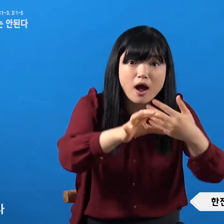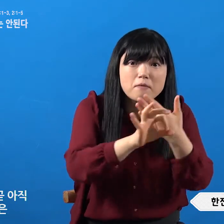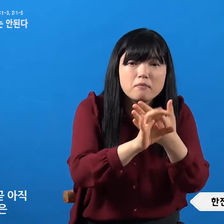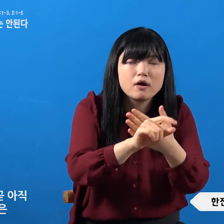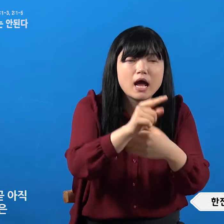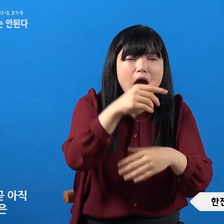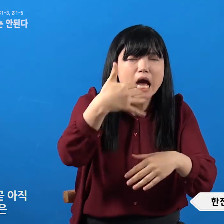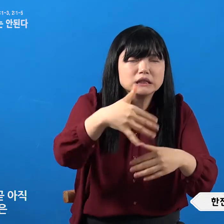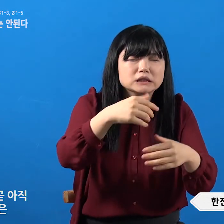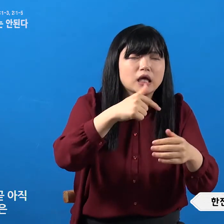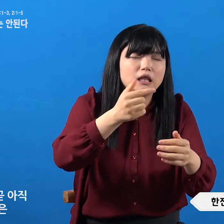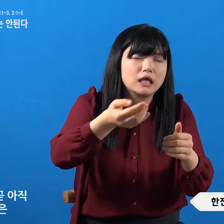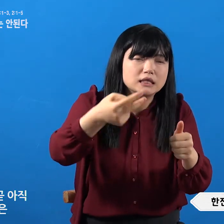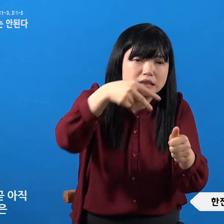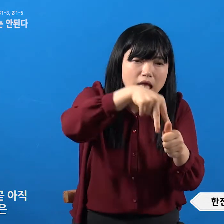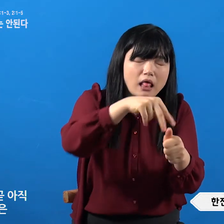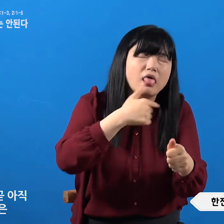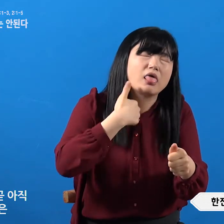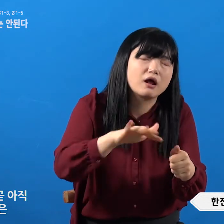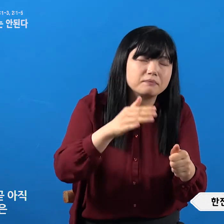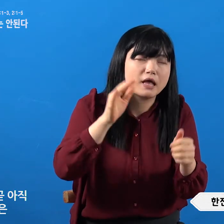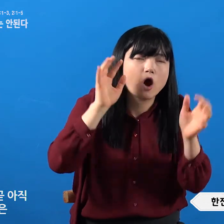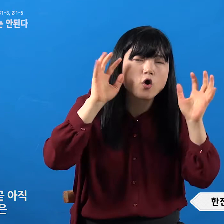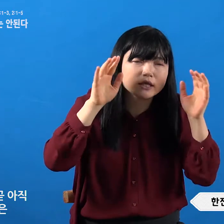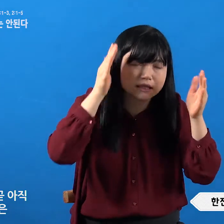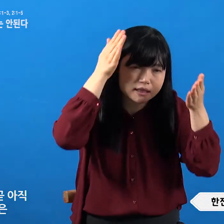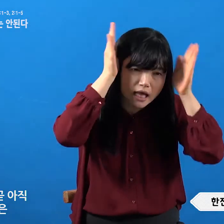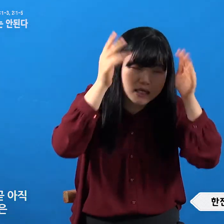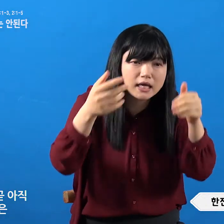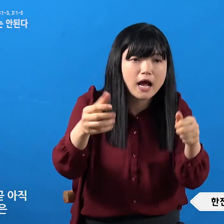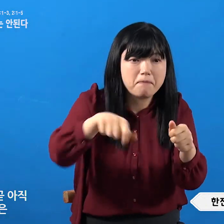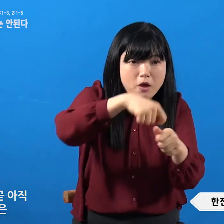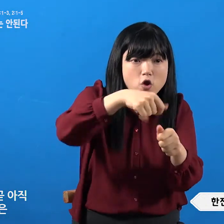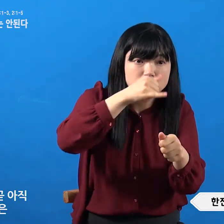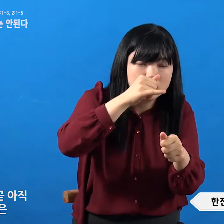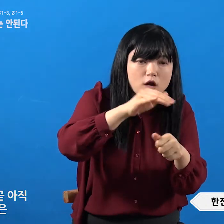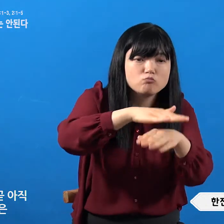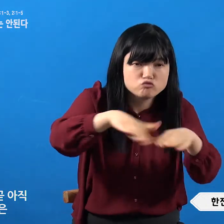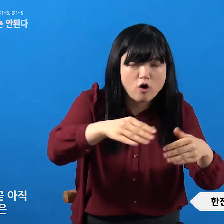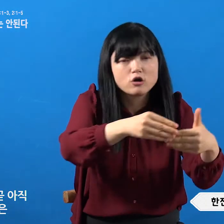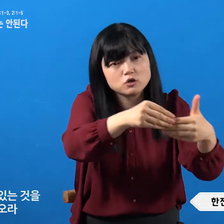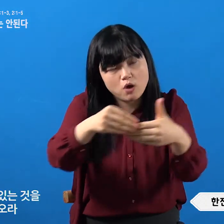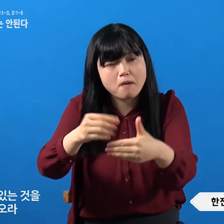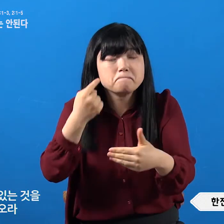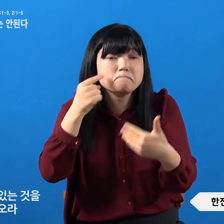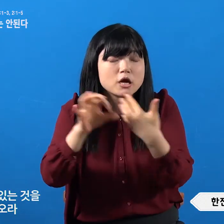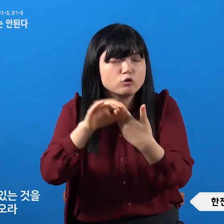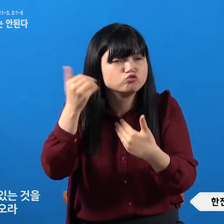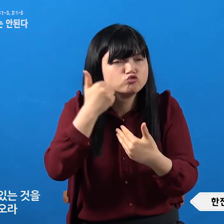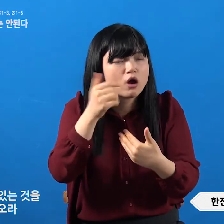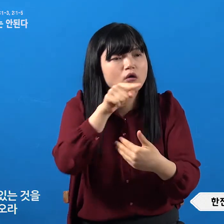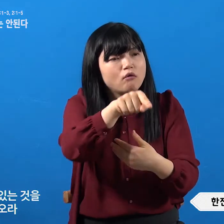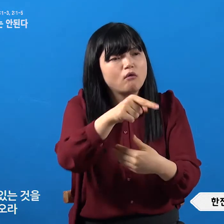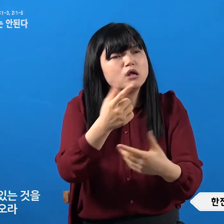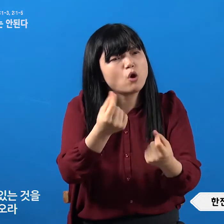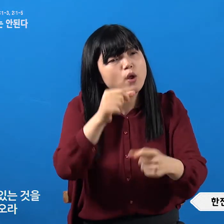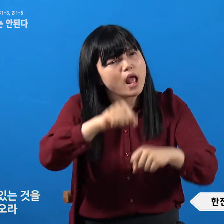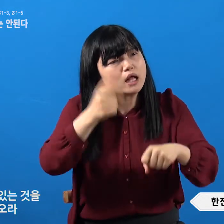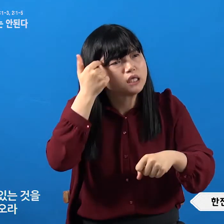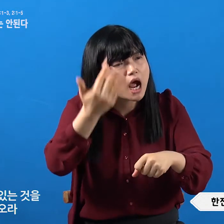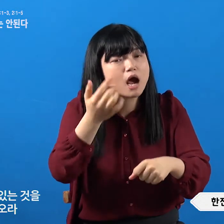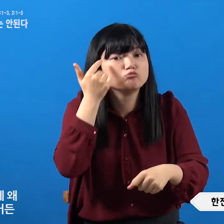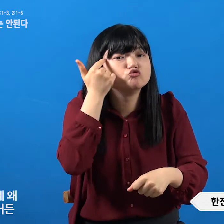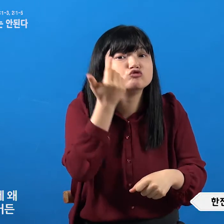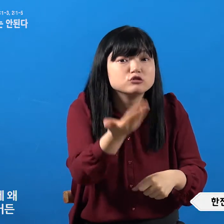들어가면 곧 아직 아무도 타보지 않은 나귀 새끼가 매여있는 것을 보리니 풀어 끌고 오라. 만일 누가 너희에게 왜 이렇게